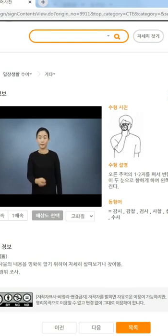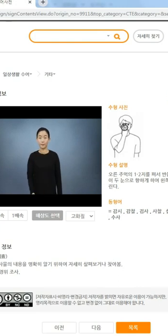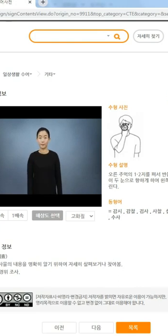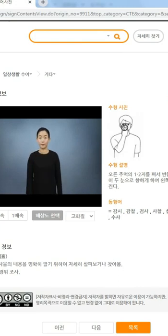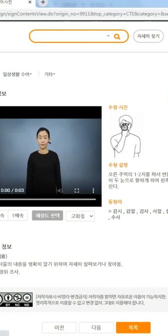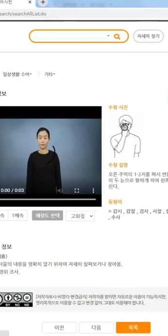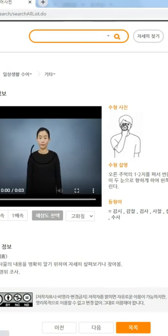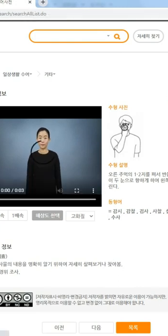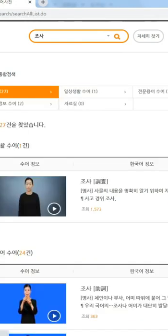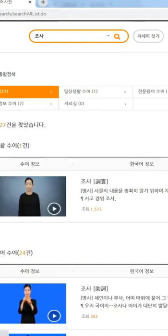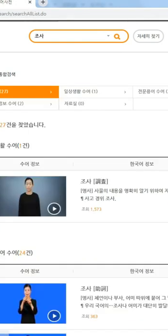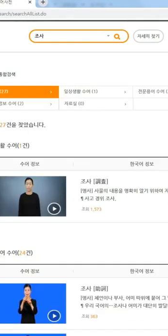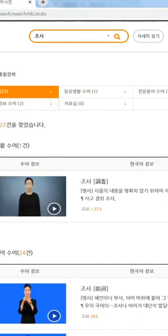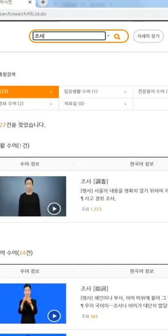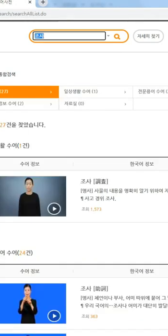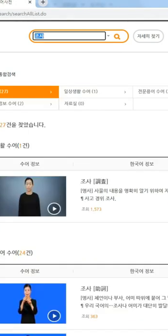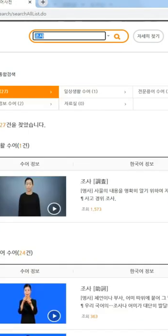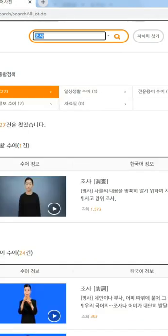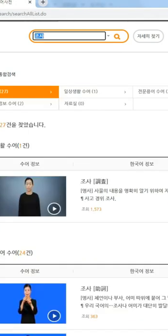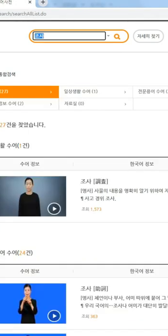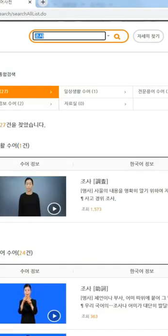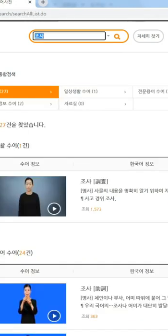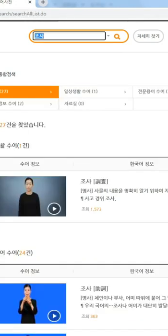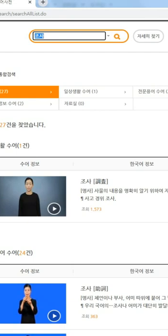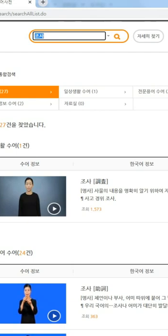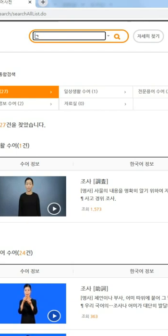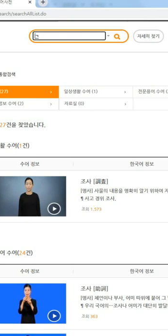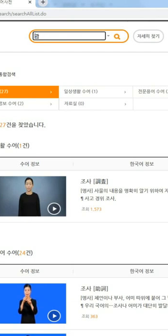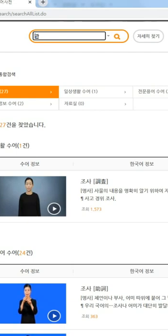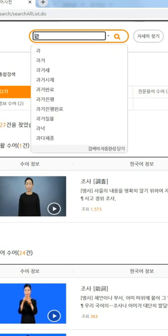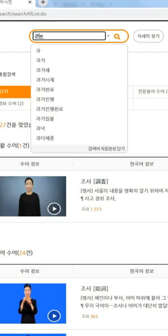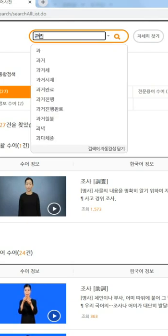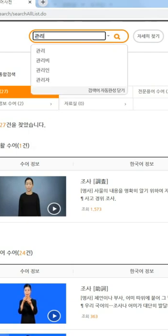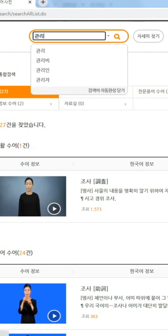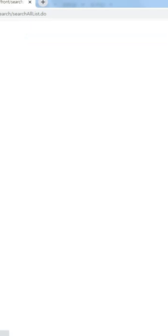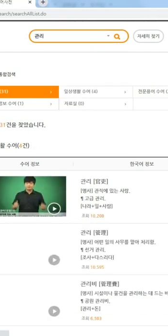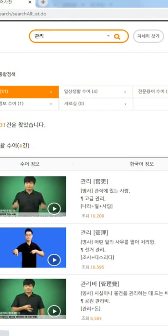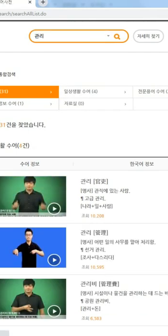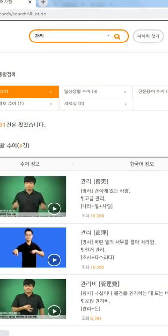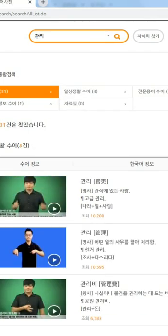네, 조사도 이렇게 하고. 근데 관리는 이게 아니거든요. 근데